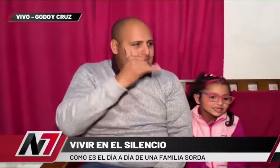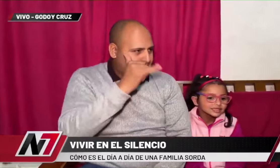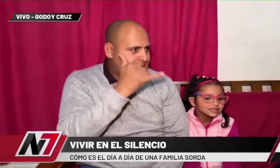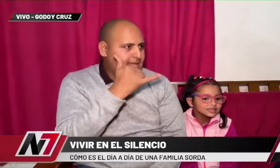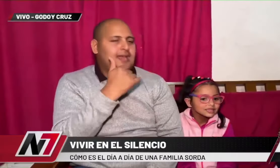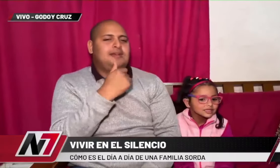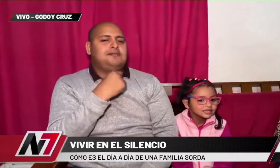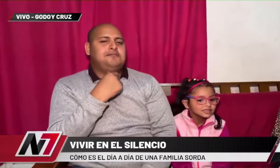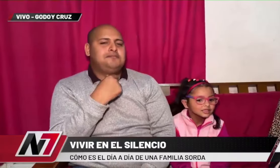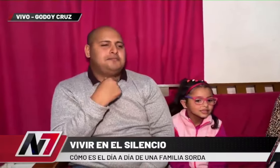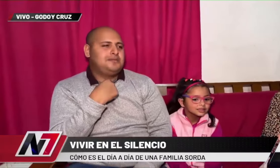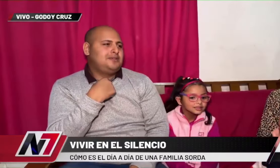Sí.